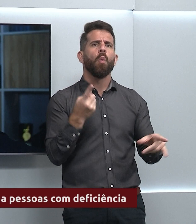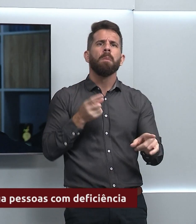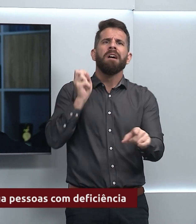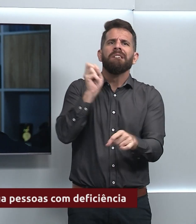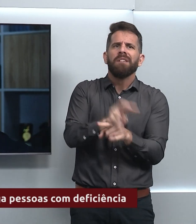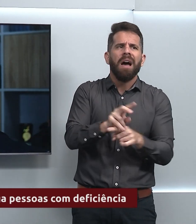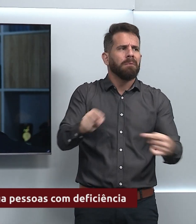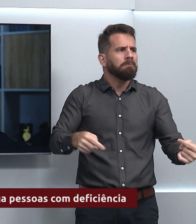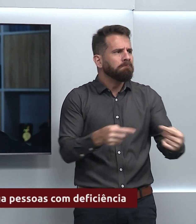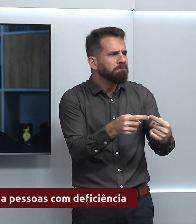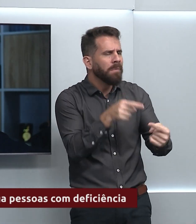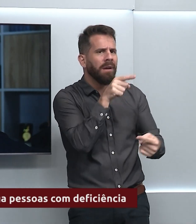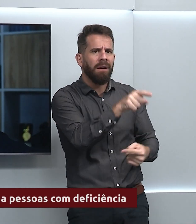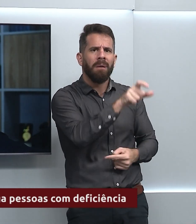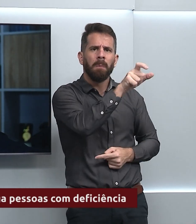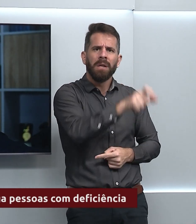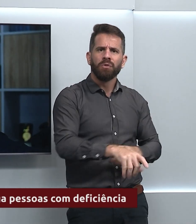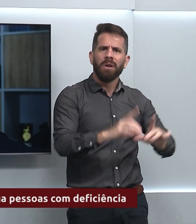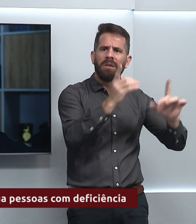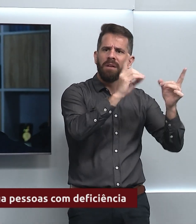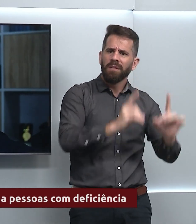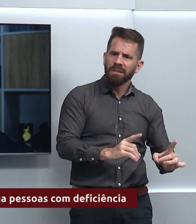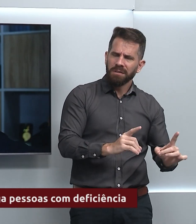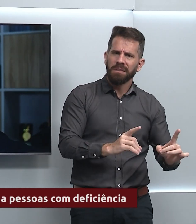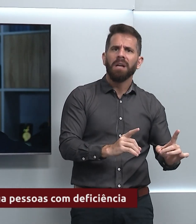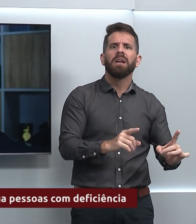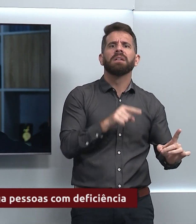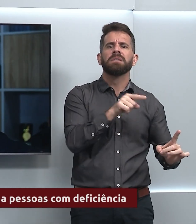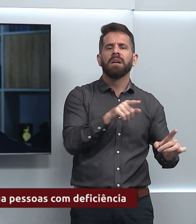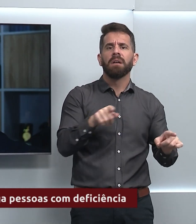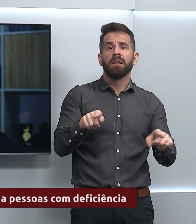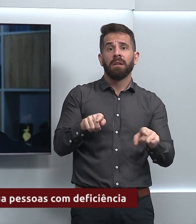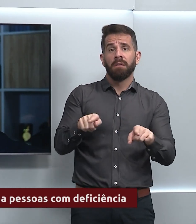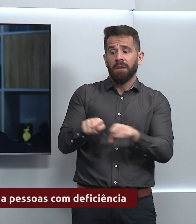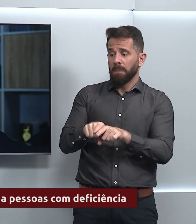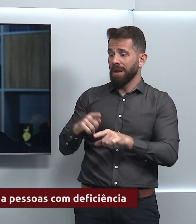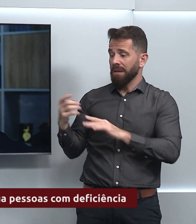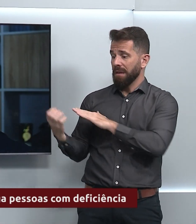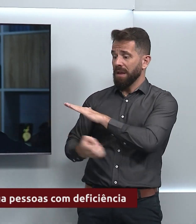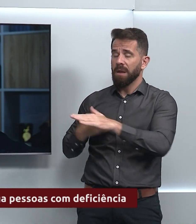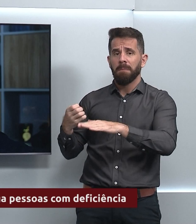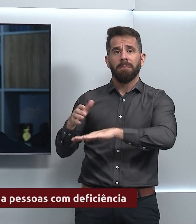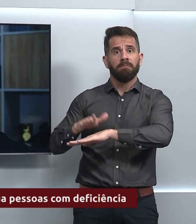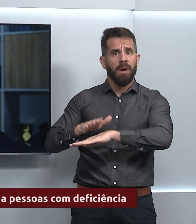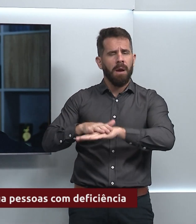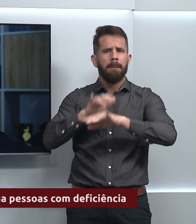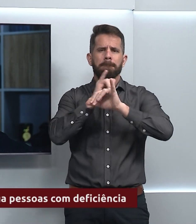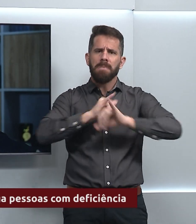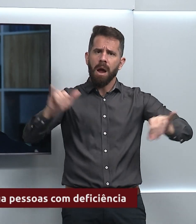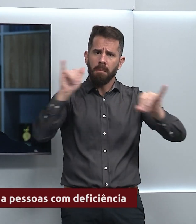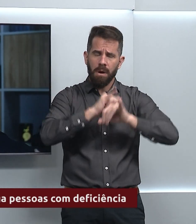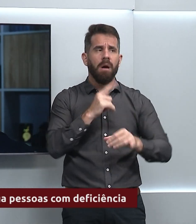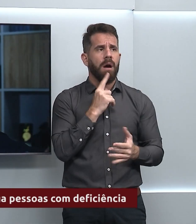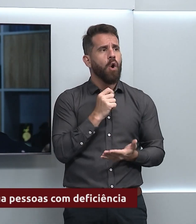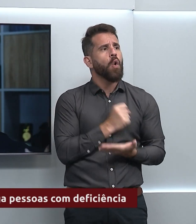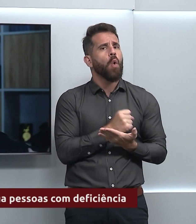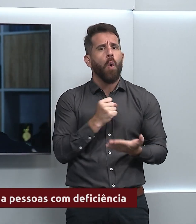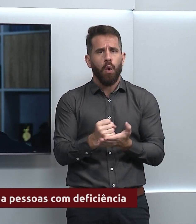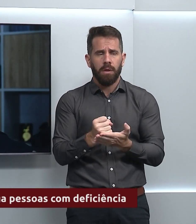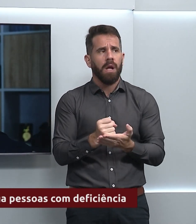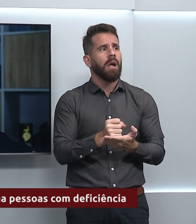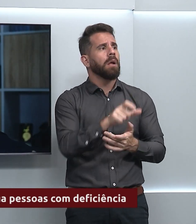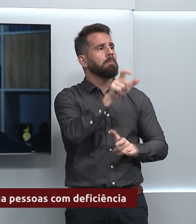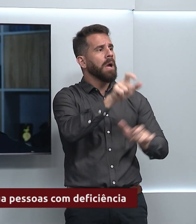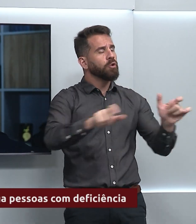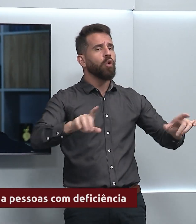uma seleção específica para determinada vaga, ela divulgaria que estaria contratando pessoas com deficiência, né, e ao avaliar essa